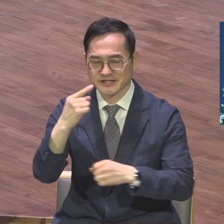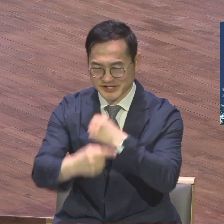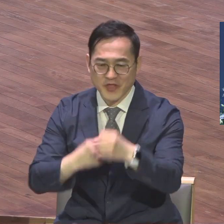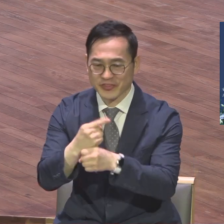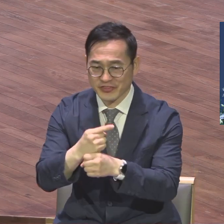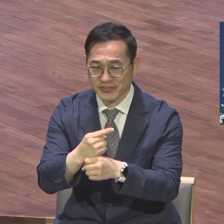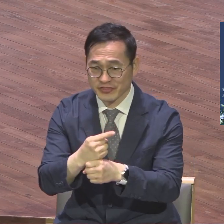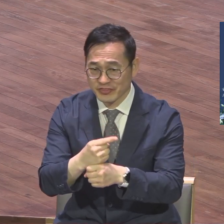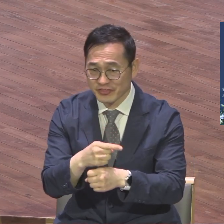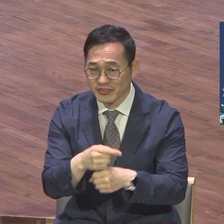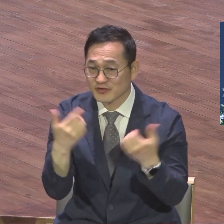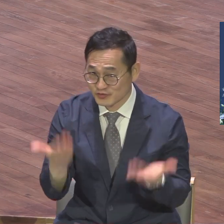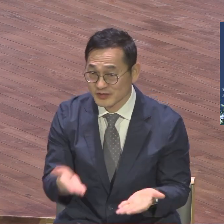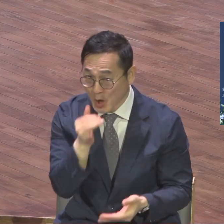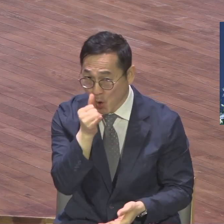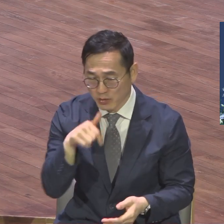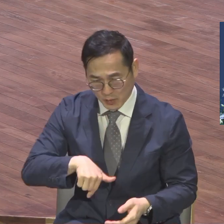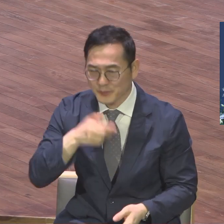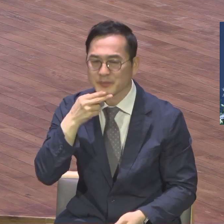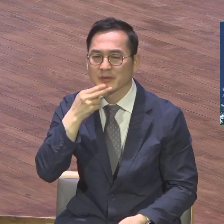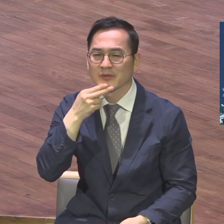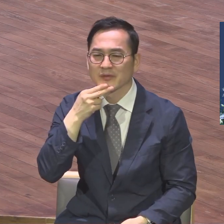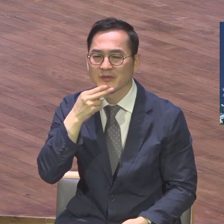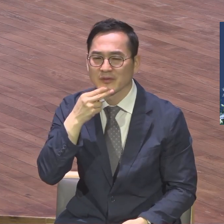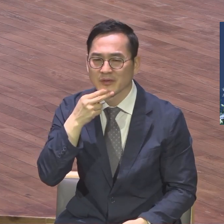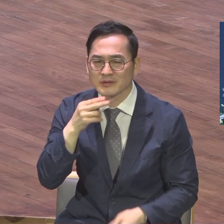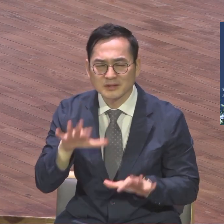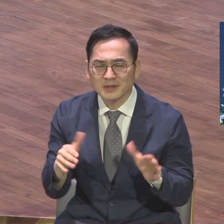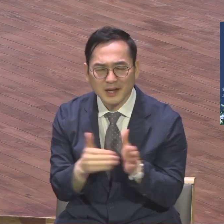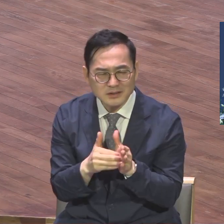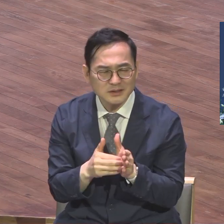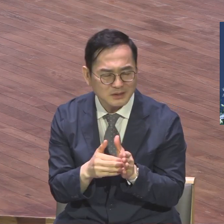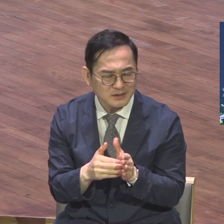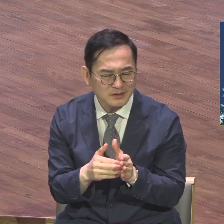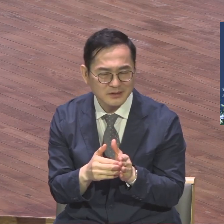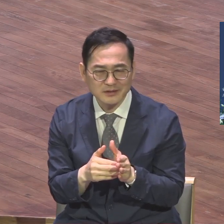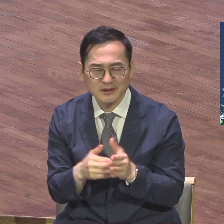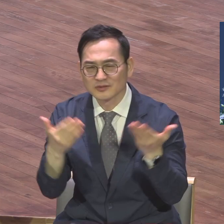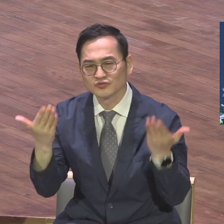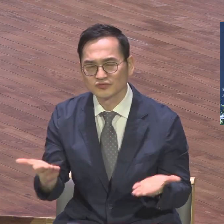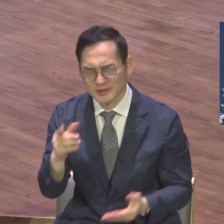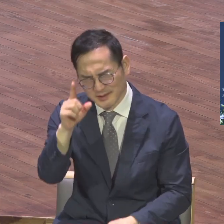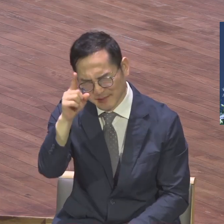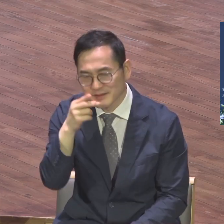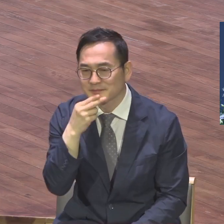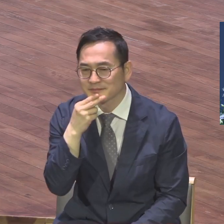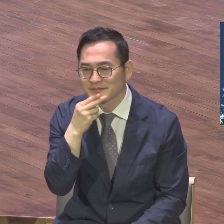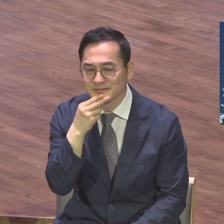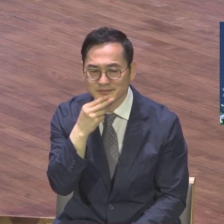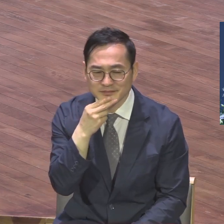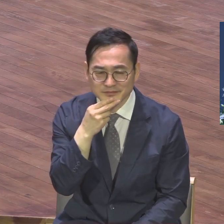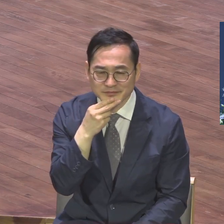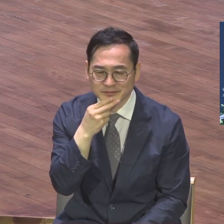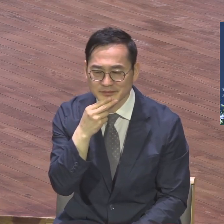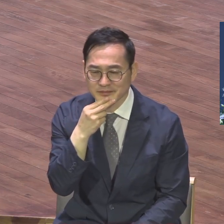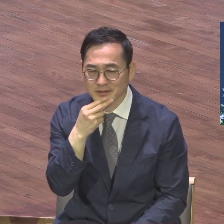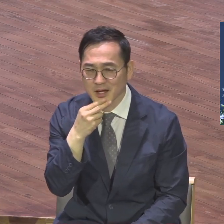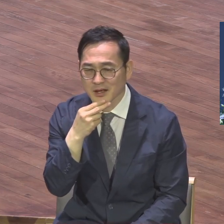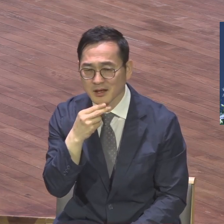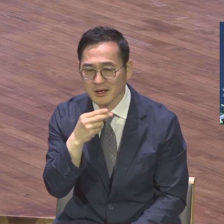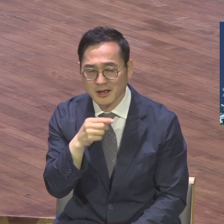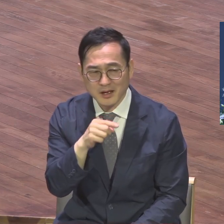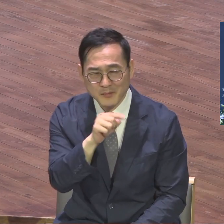그렇습니다. 그런데 한 번도 안식년을 해본 적이 없고 또 본부 스케줄, 우리